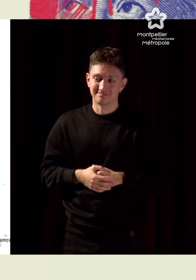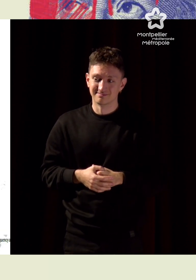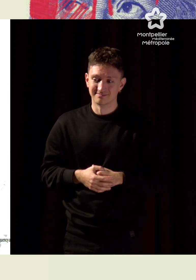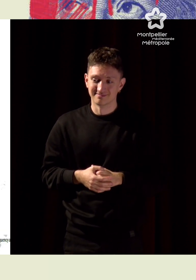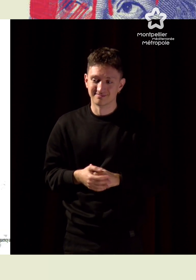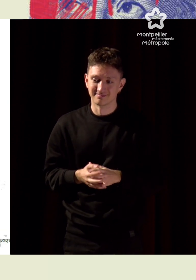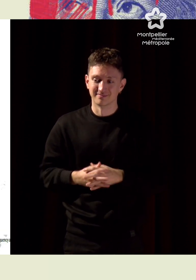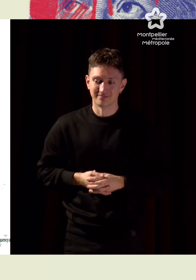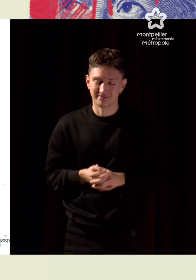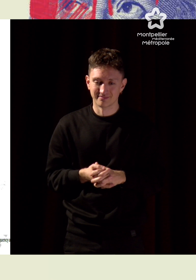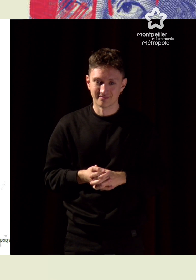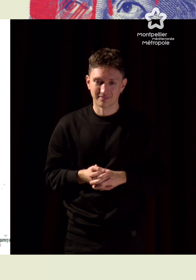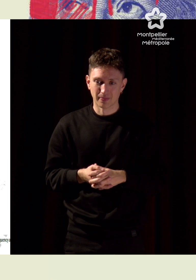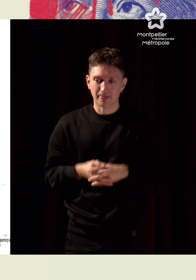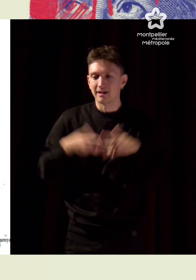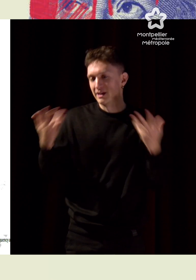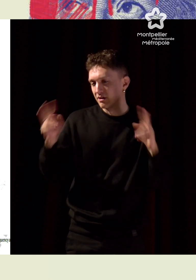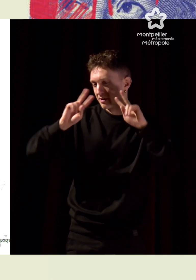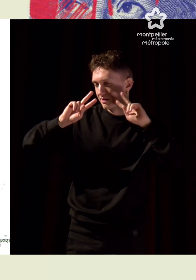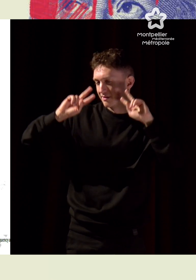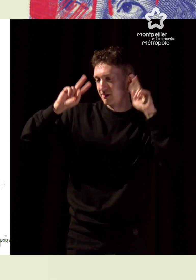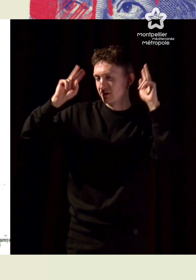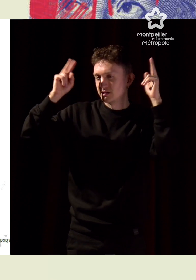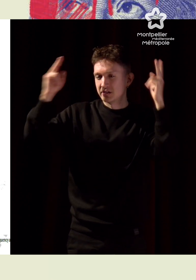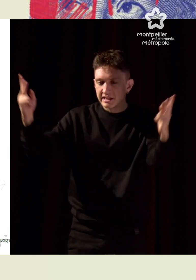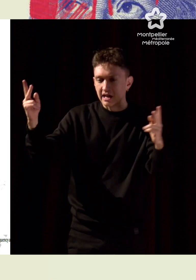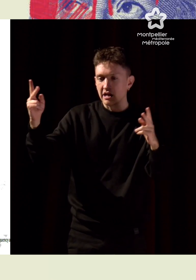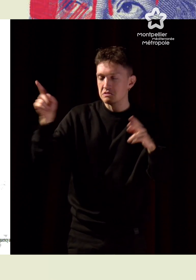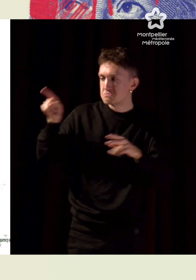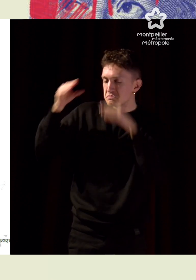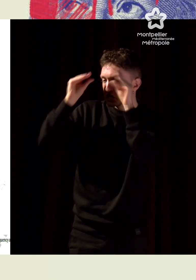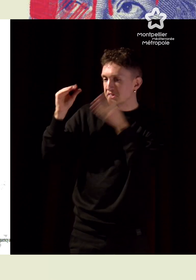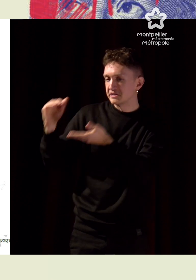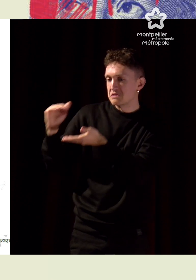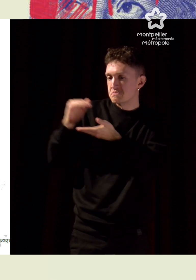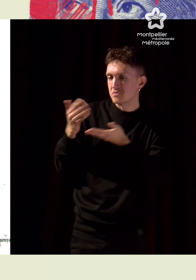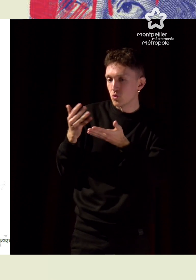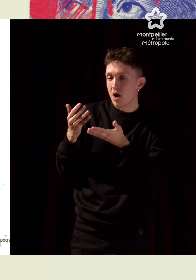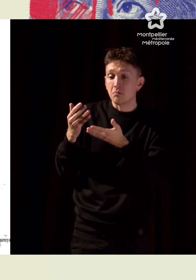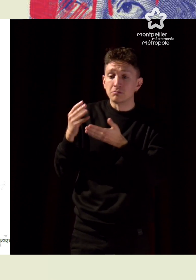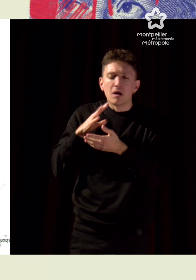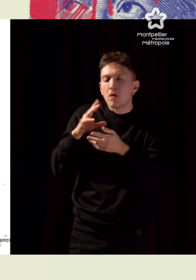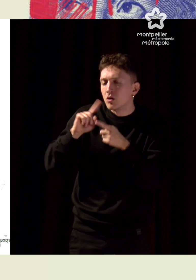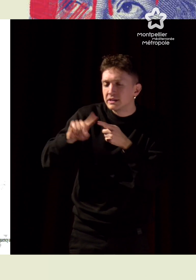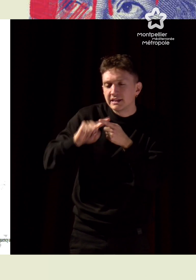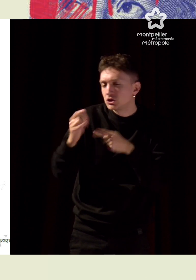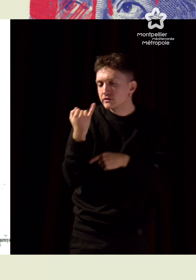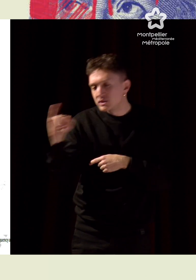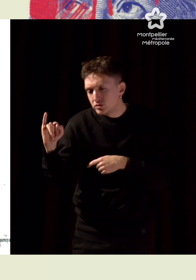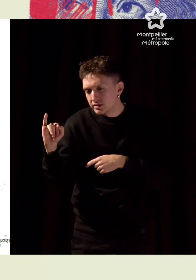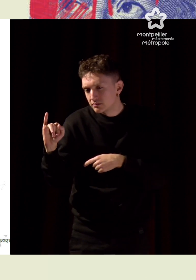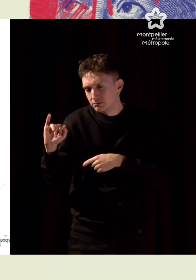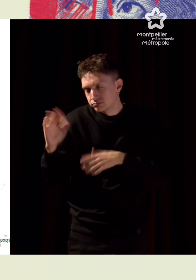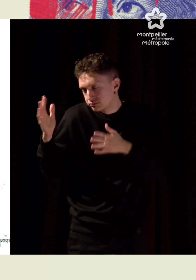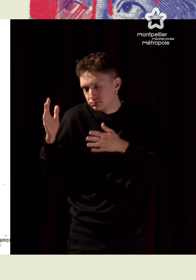Donc, on a reçu en général ce qu'on reçoit de Néandertal. Soit ça sert à rien, soit c'est plutôt positif, sinon